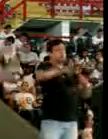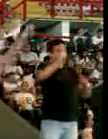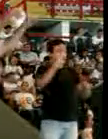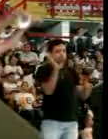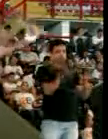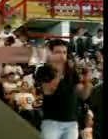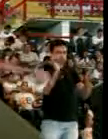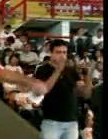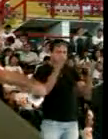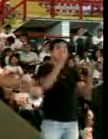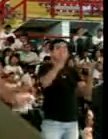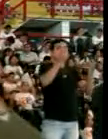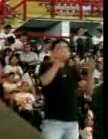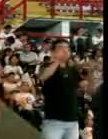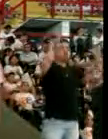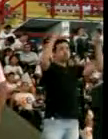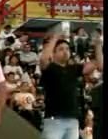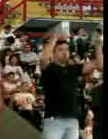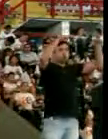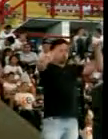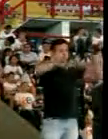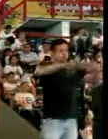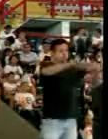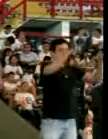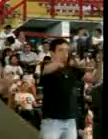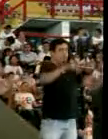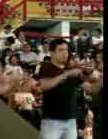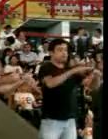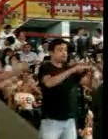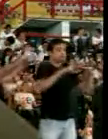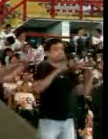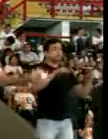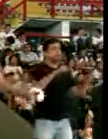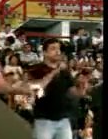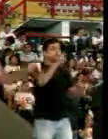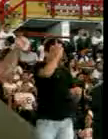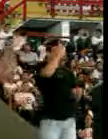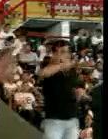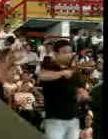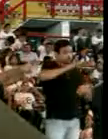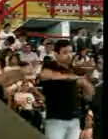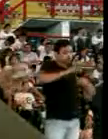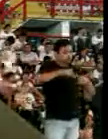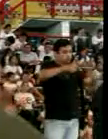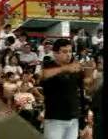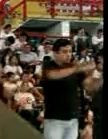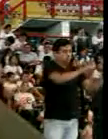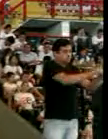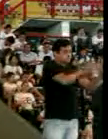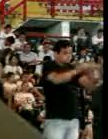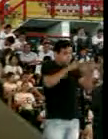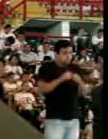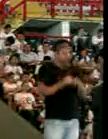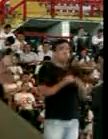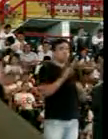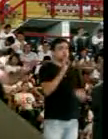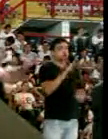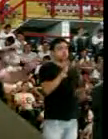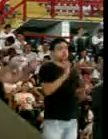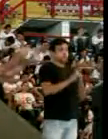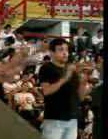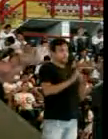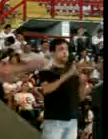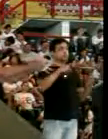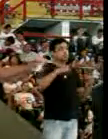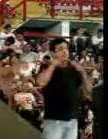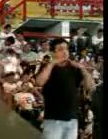desmatamento, menos chove naquele local. Então, é a ação do homem, sobretudo, não só, também